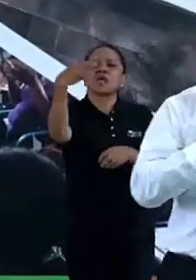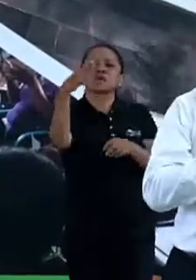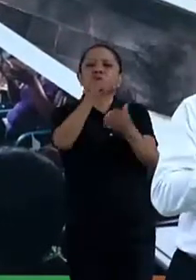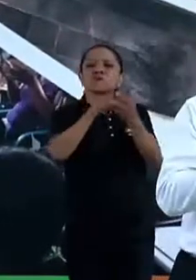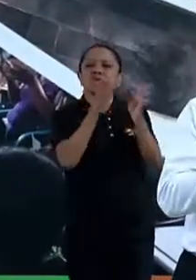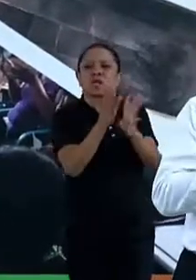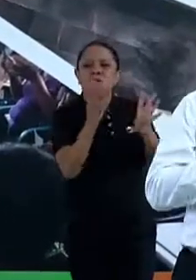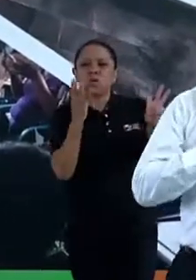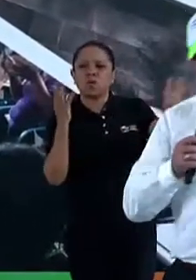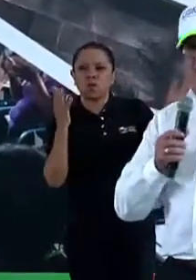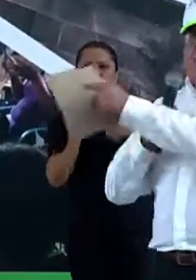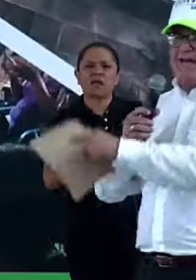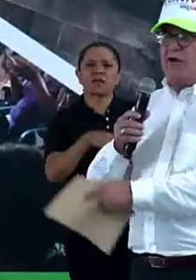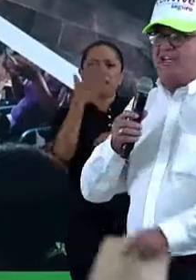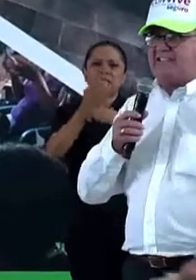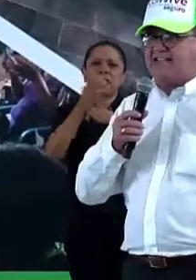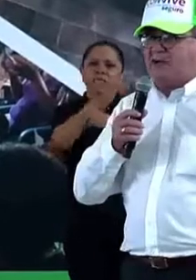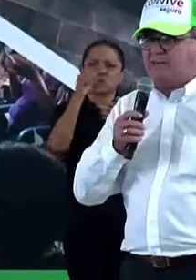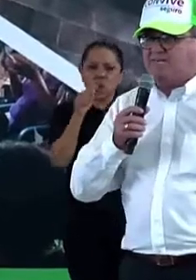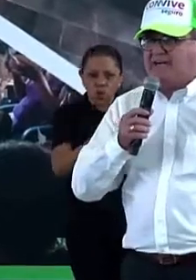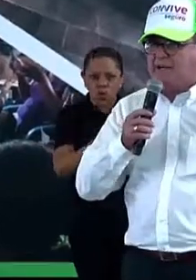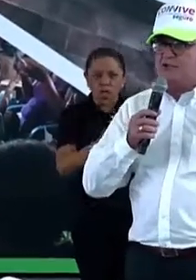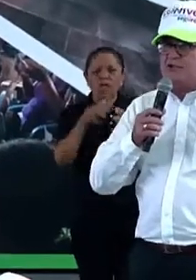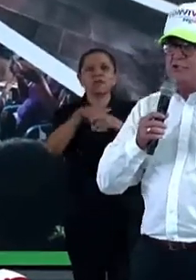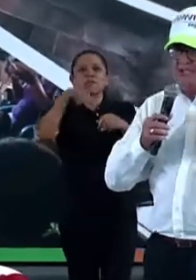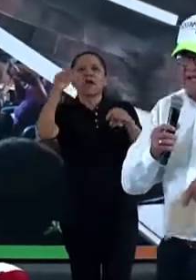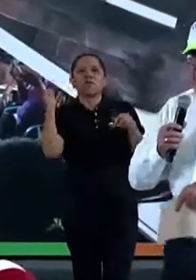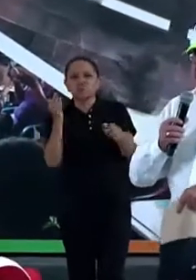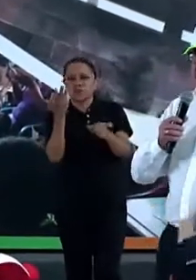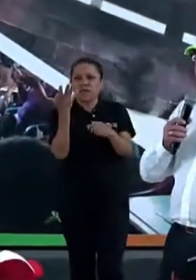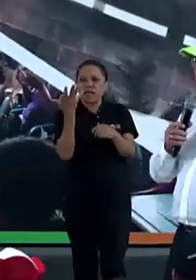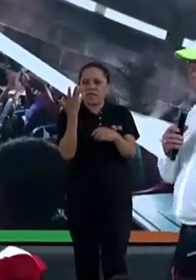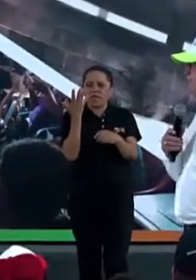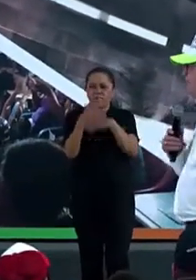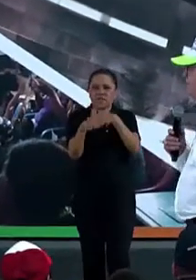estamos en el 5 lugar. Estamos fuera de los 10 estados más peligrosos del país.